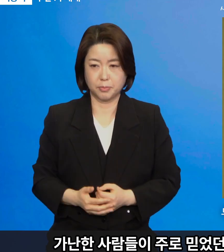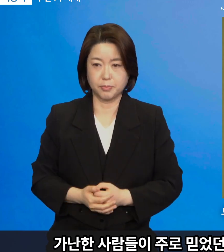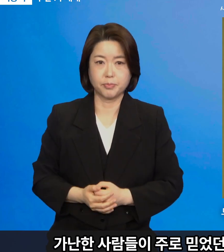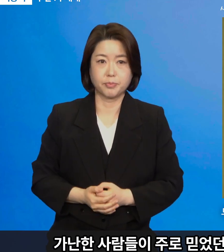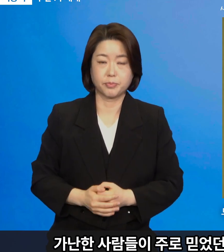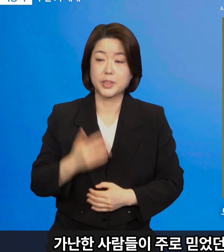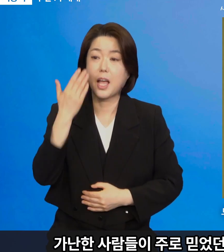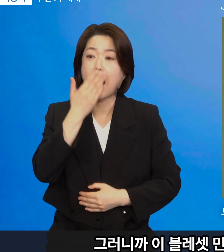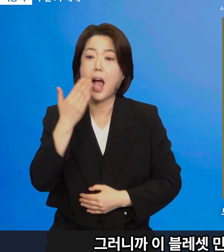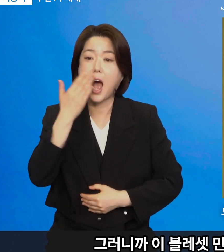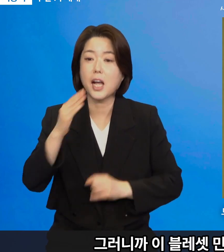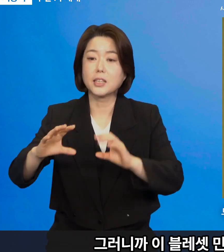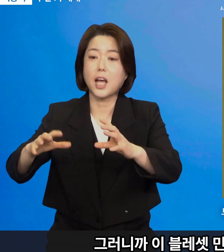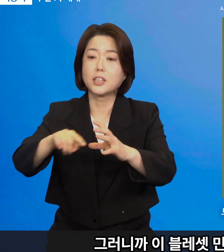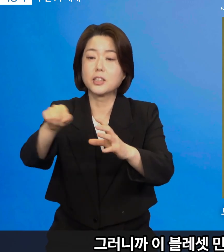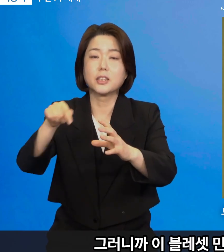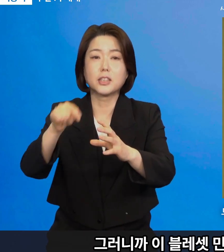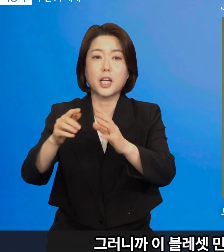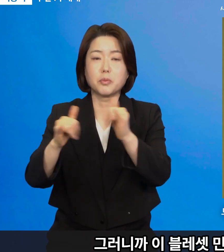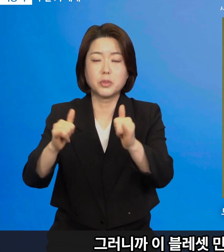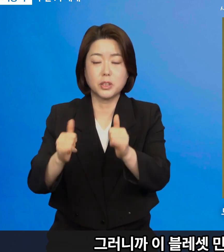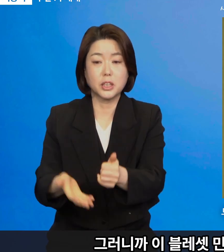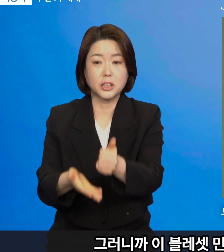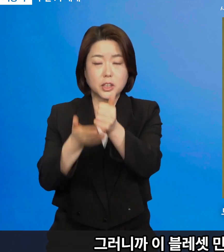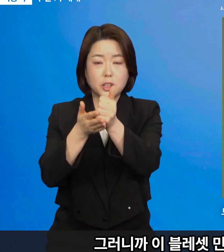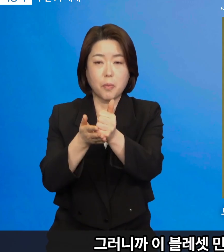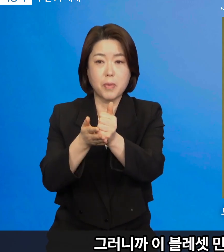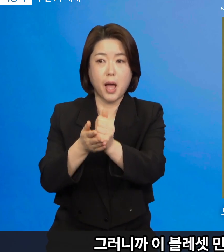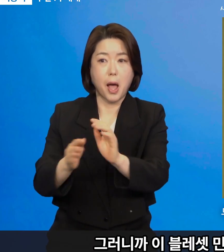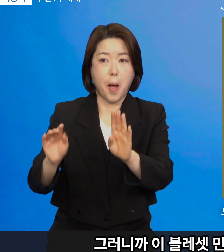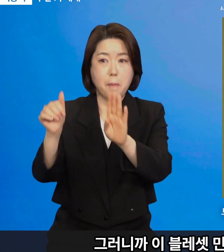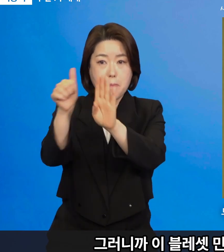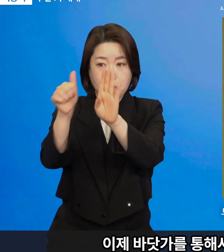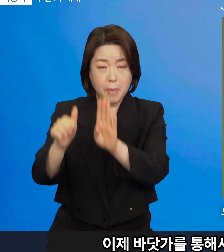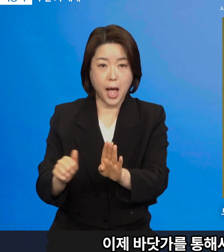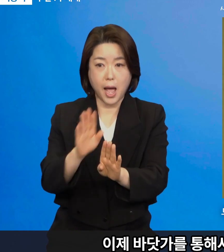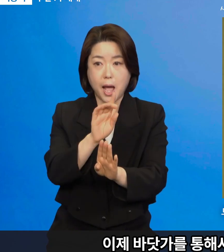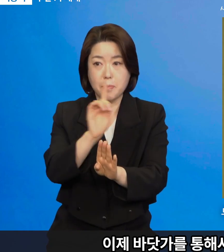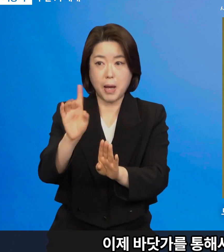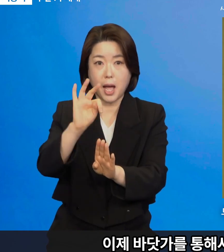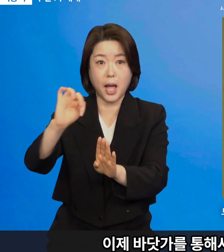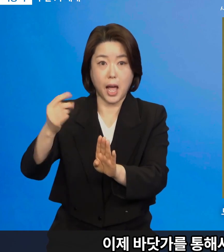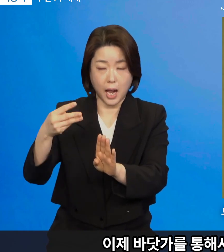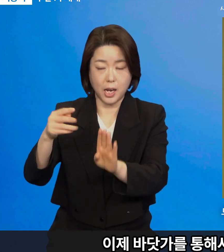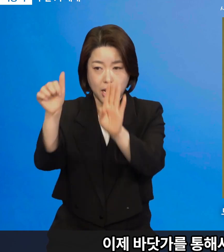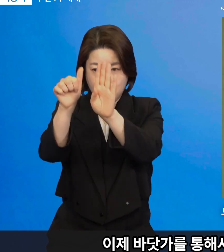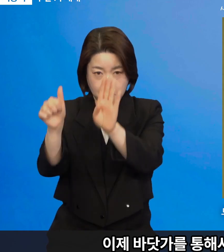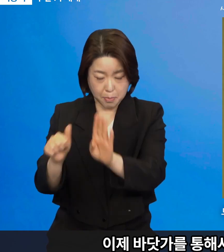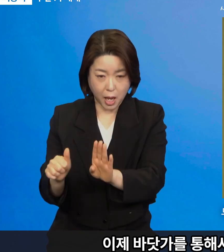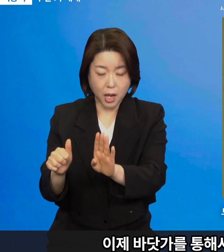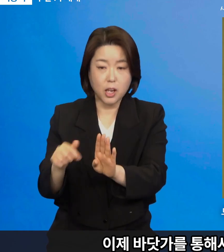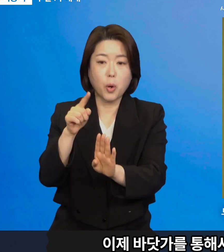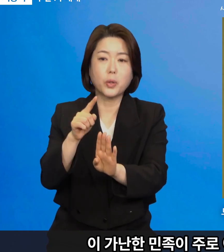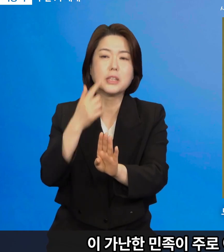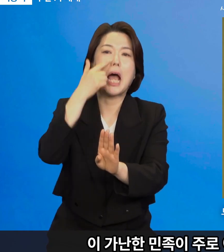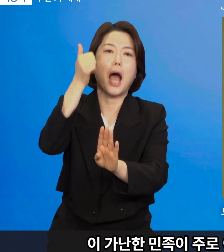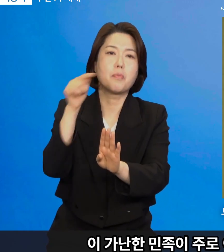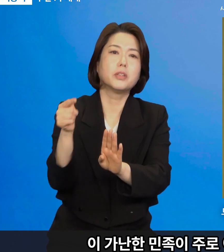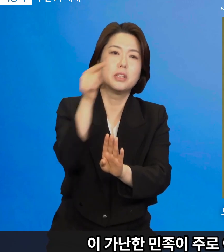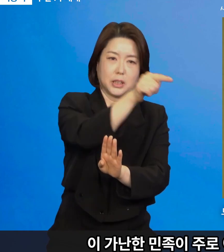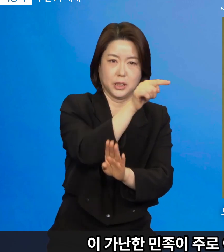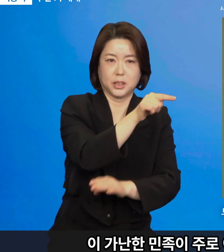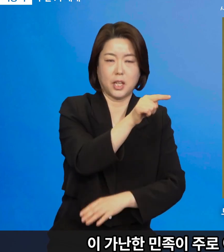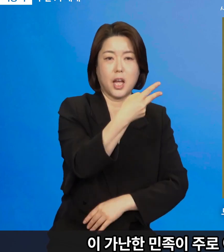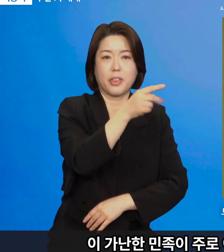신의 아버지라고 합니다. 그러니까 이 블레셋 민족은 다른 곳에 있다가 이제 바닷가를 통해서 들어온 민족이니까 이 가나안